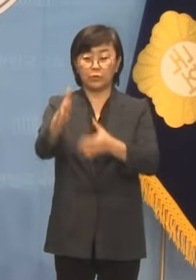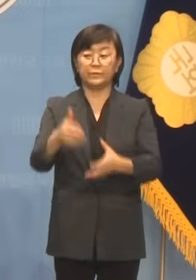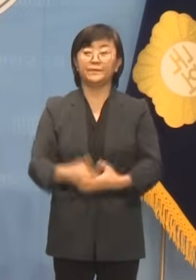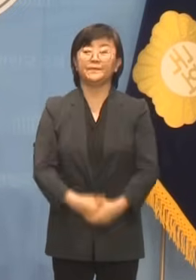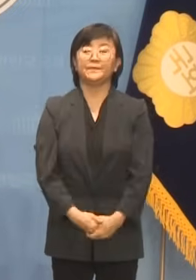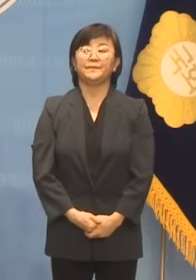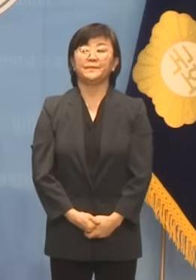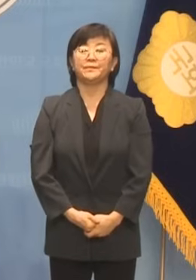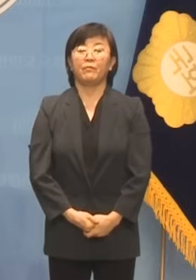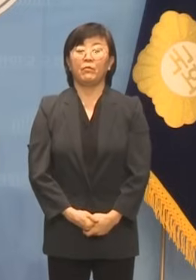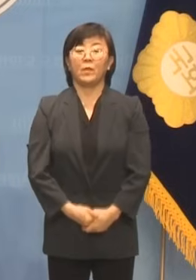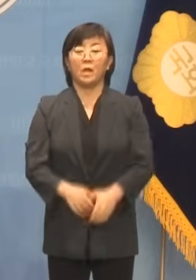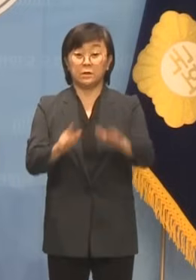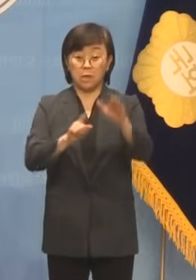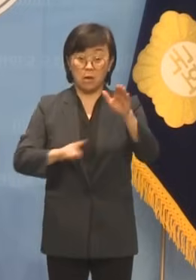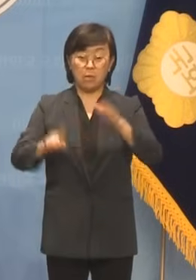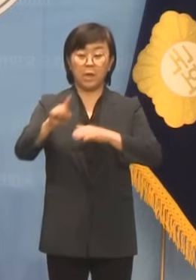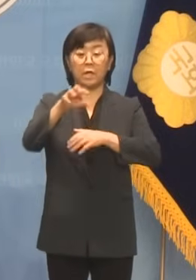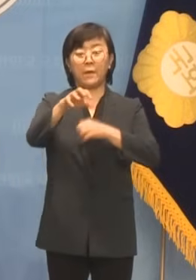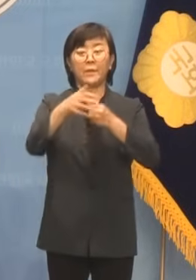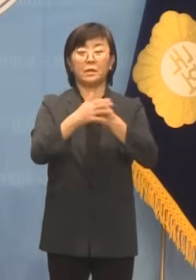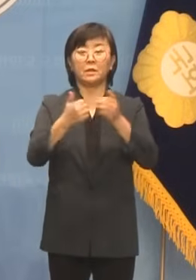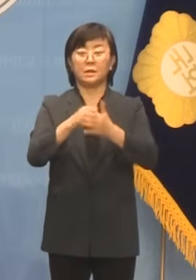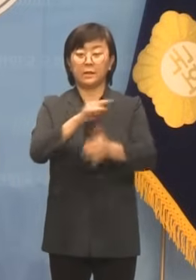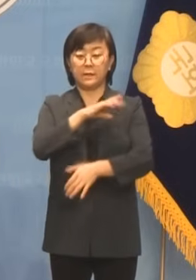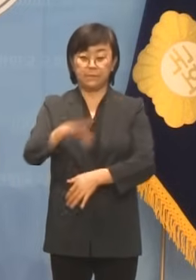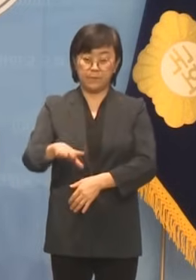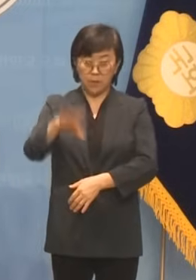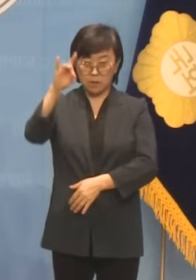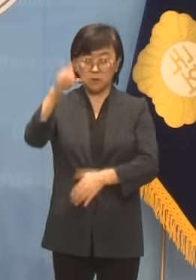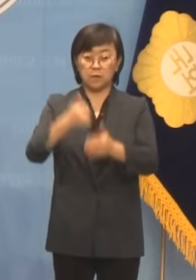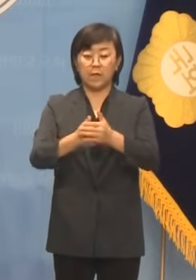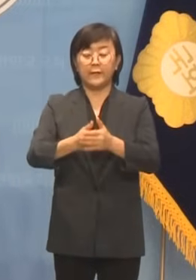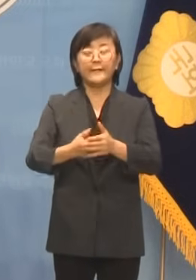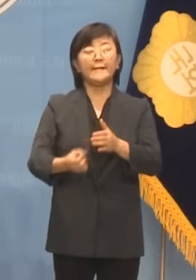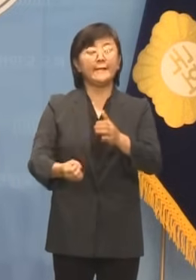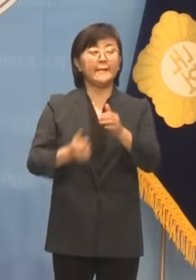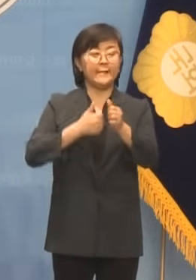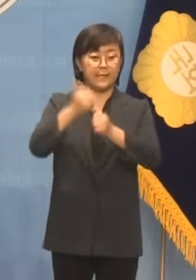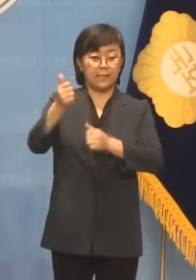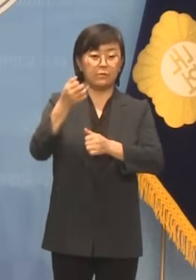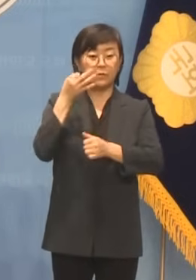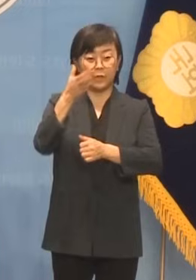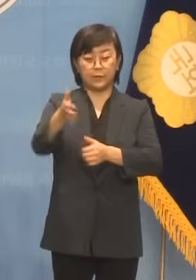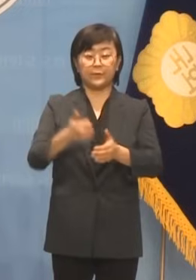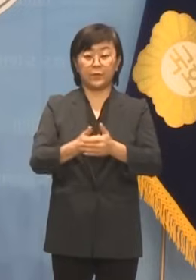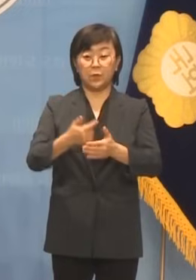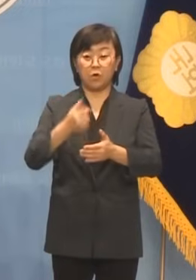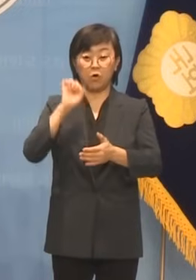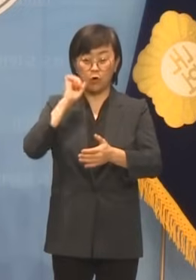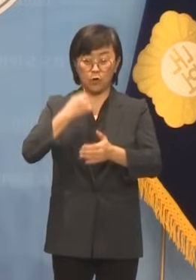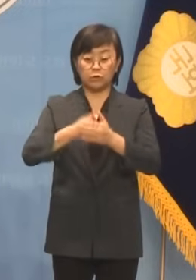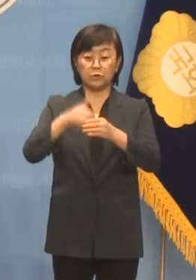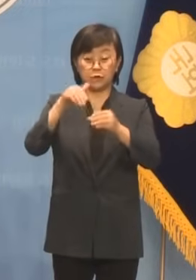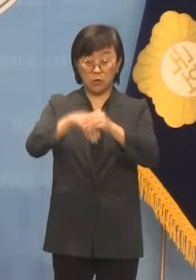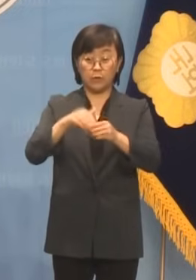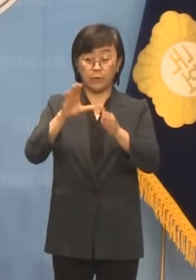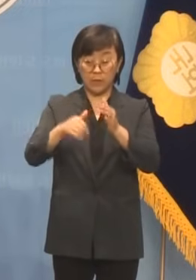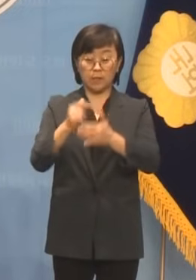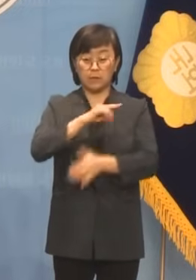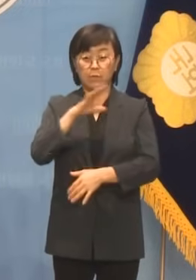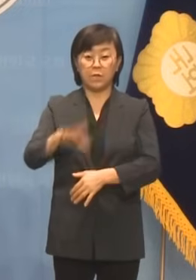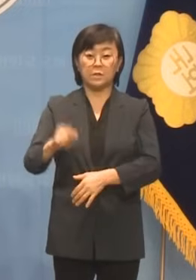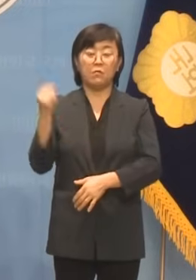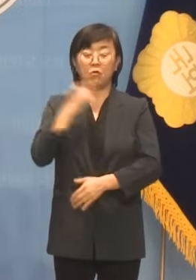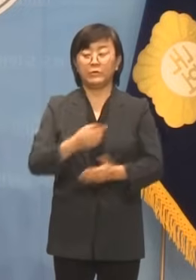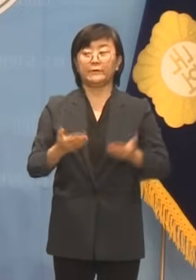있습니다. 최전방인 이곳에서 가장 먼저 승전보를 가져오겠습니다. 쉽지 않은 이번 총선에서 가장 먼저